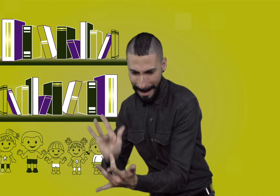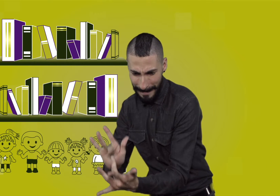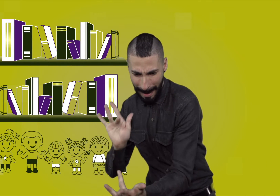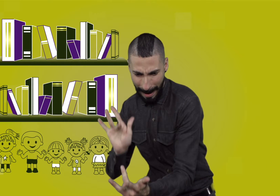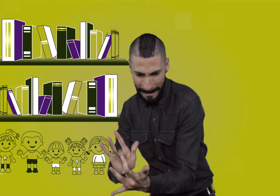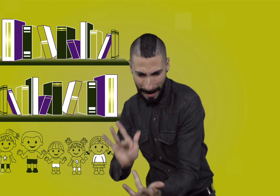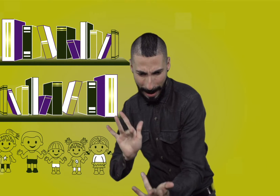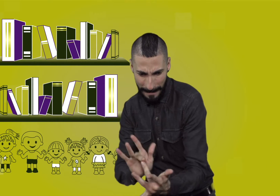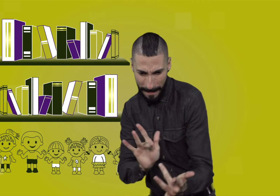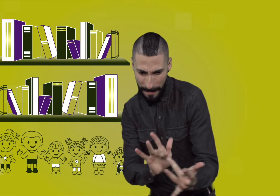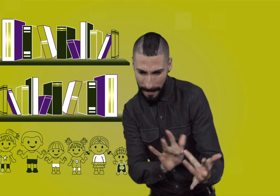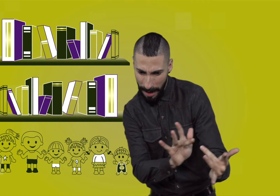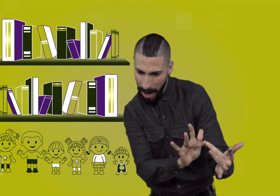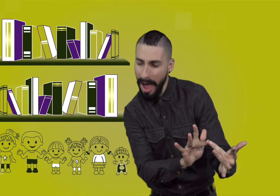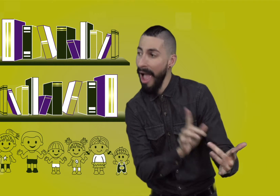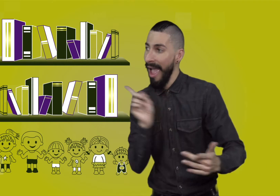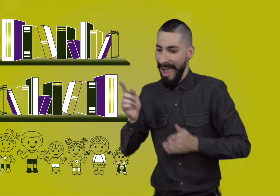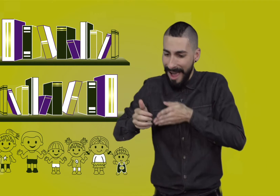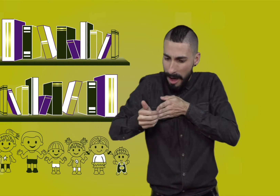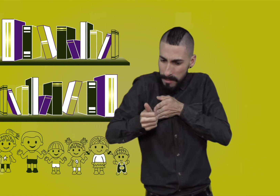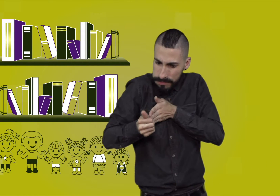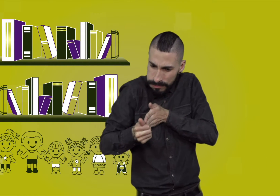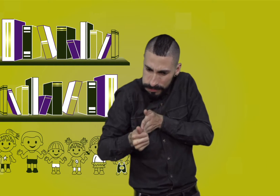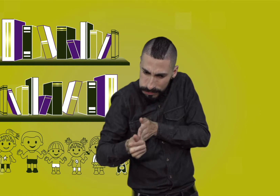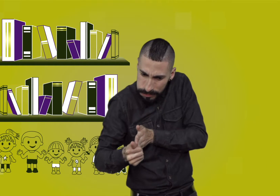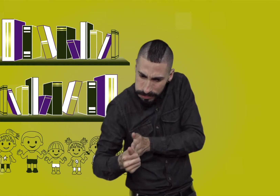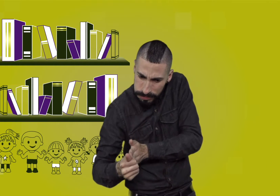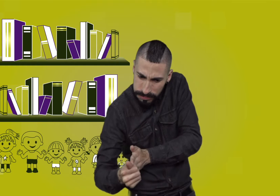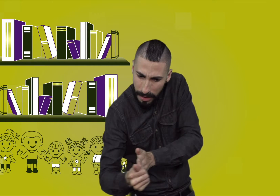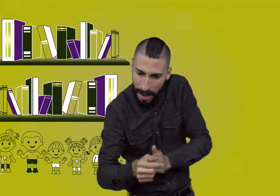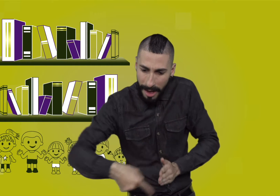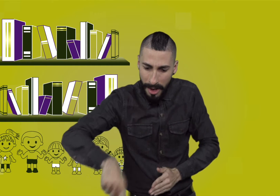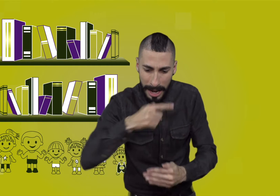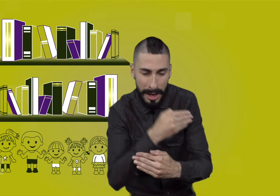Por ello, se debe guiar y motivar a los menores para que se sientan